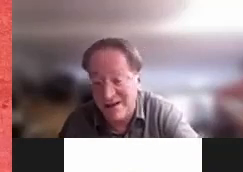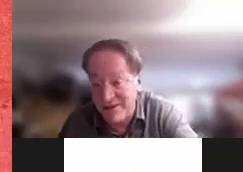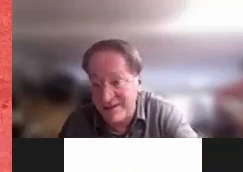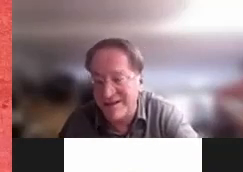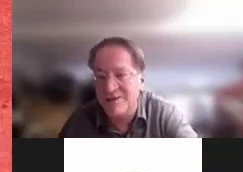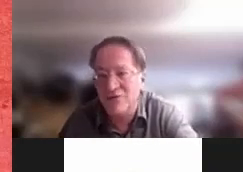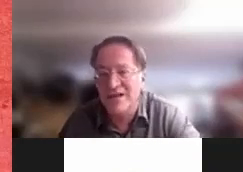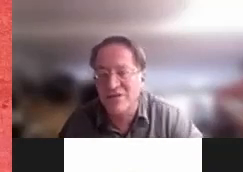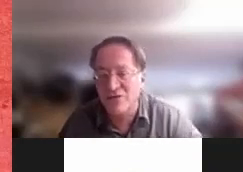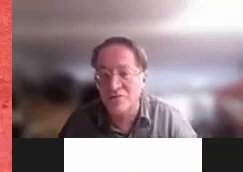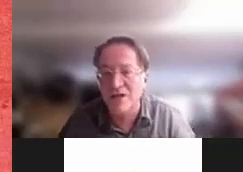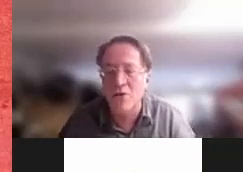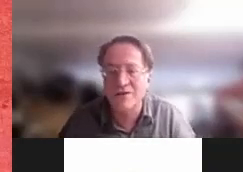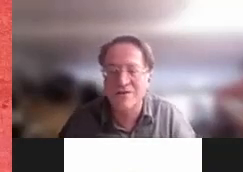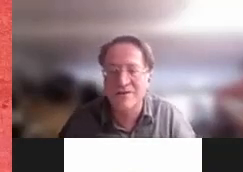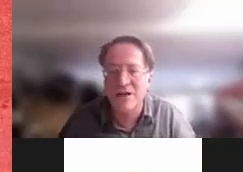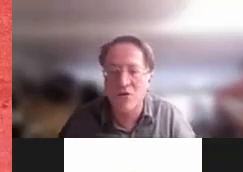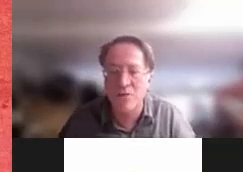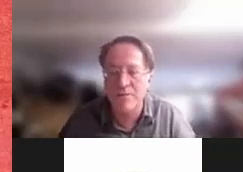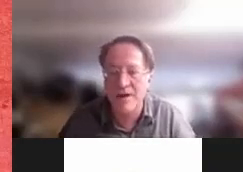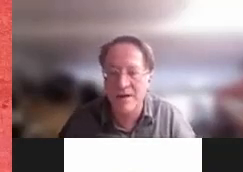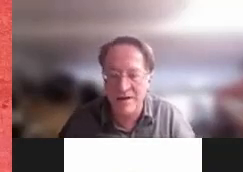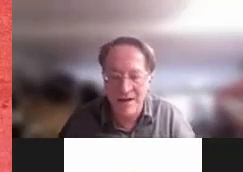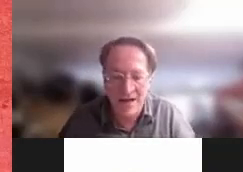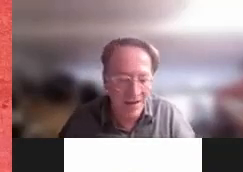de graffiti que hicimos en el año 2004, se llamó